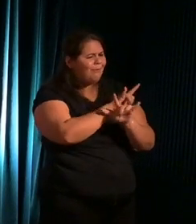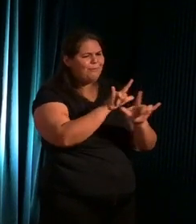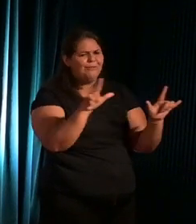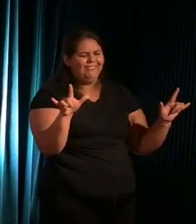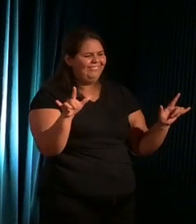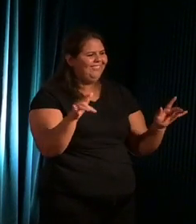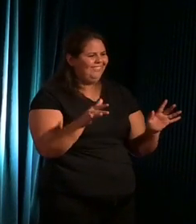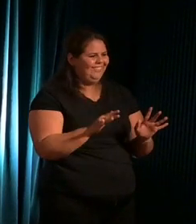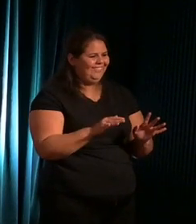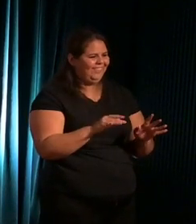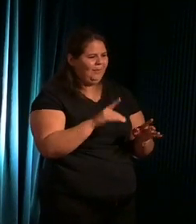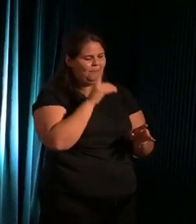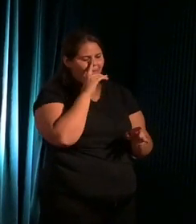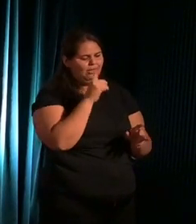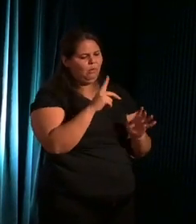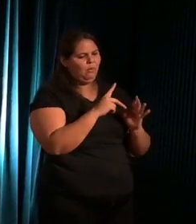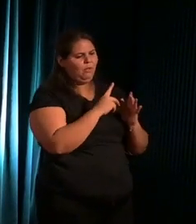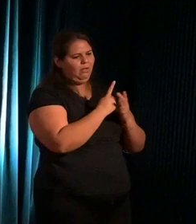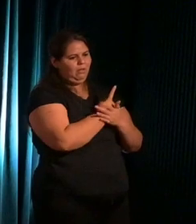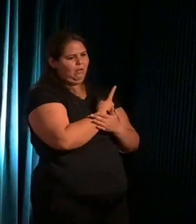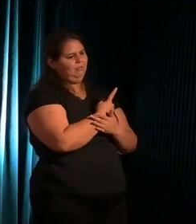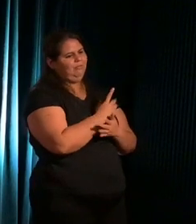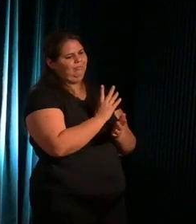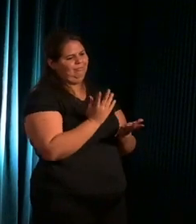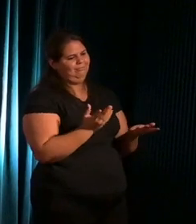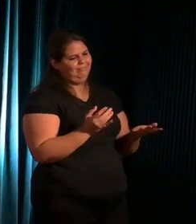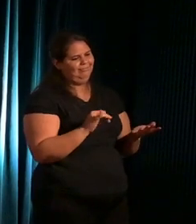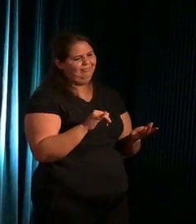da negligência.